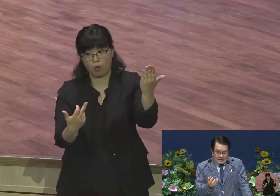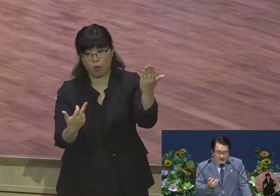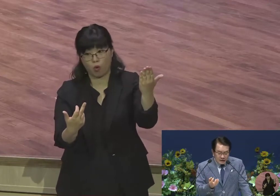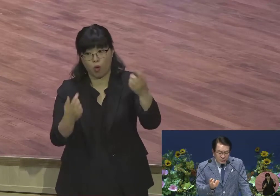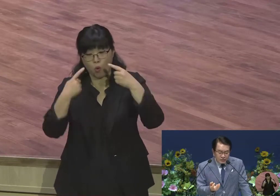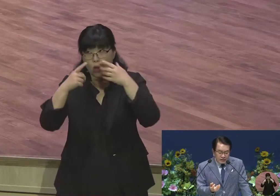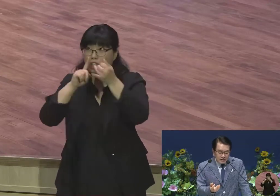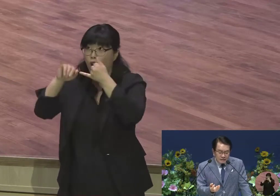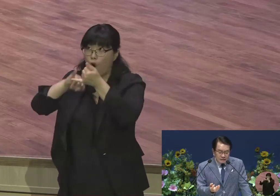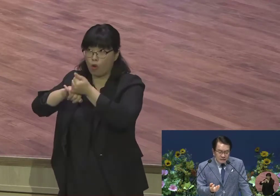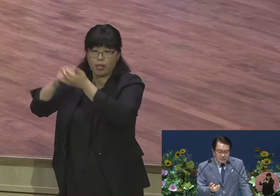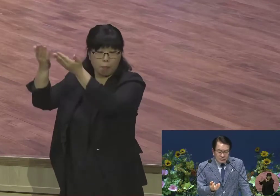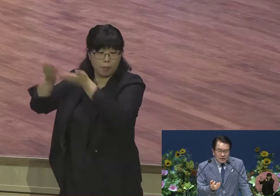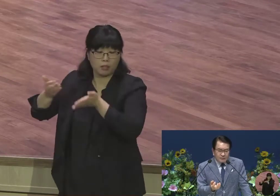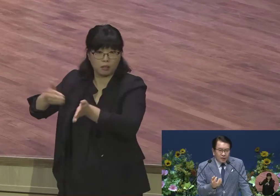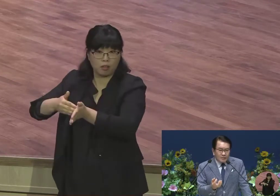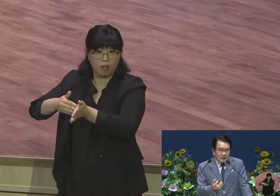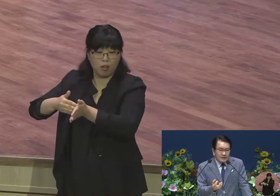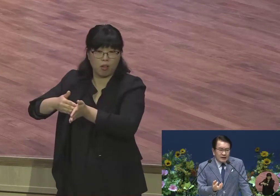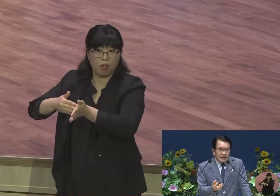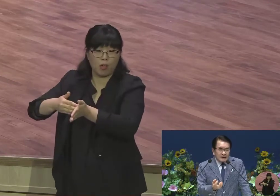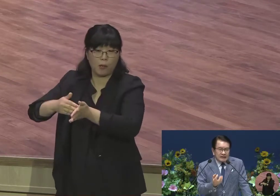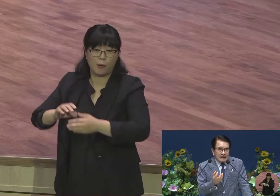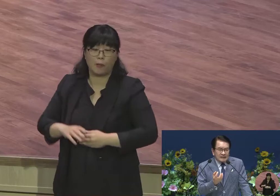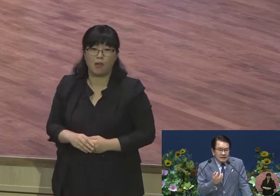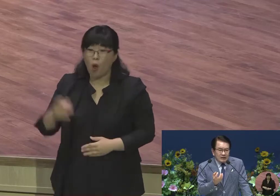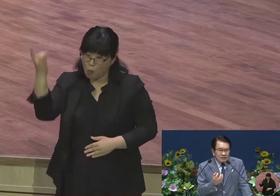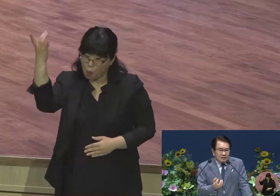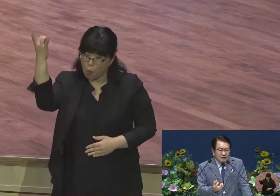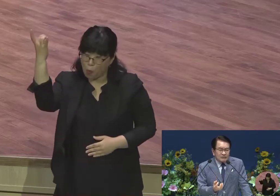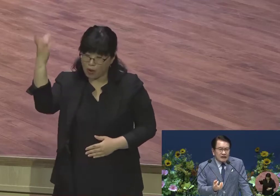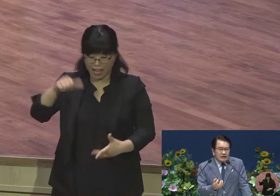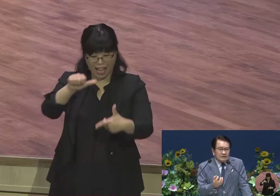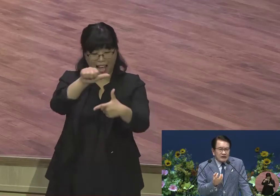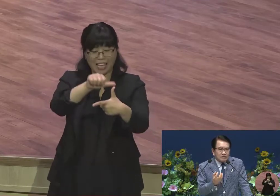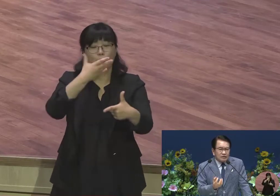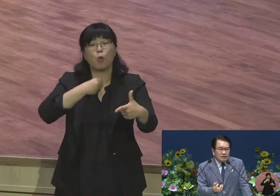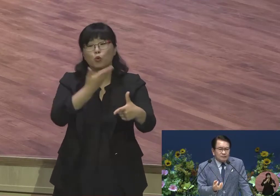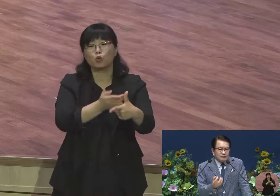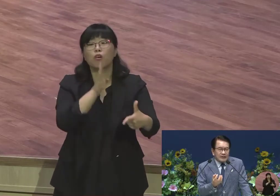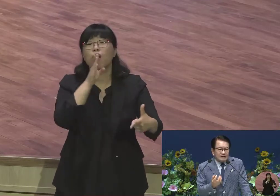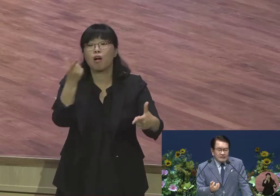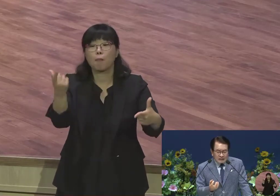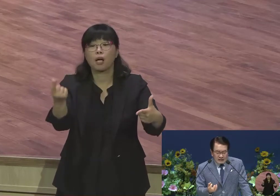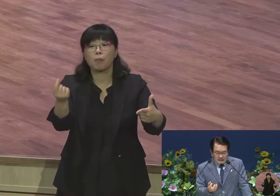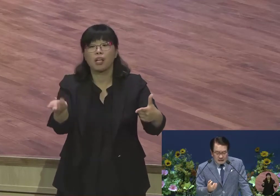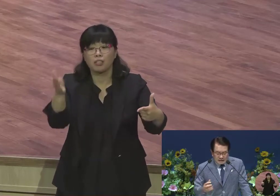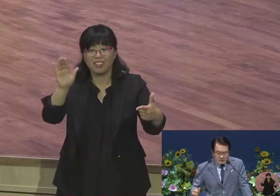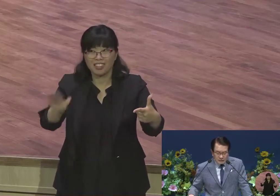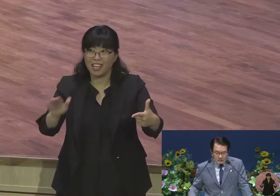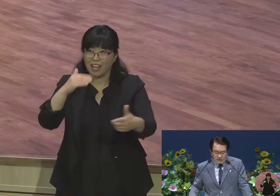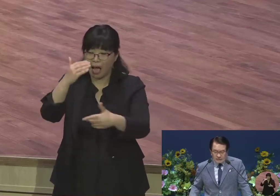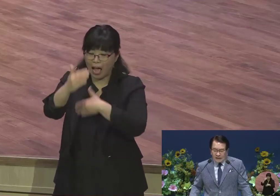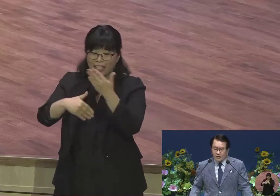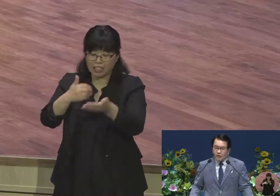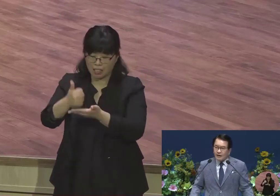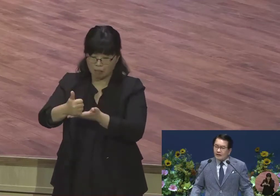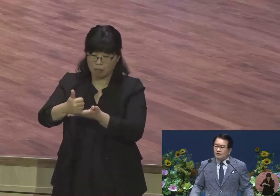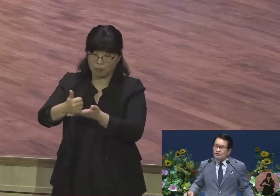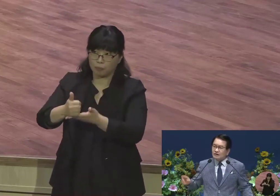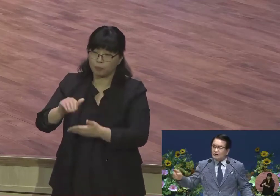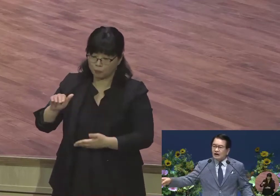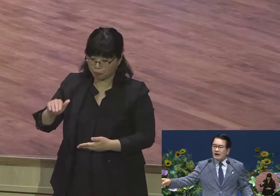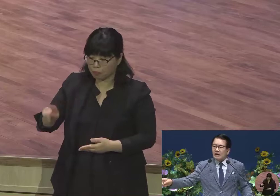장작권의 복을 받는데 장작권은 장작권은 뺏어가 아니라 동생이